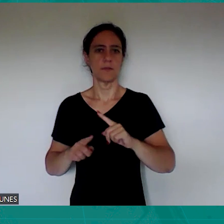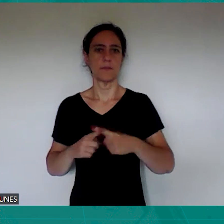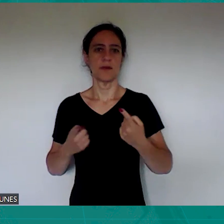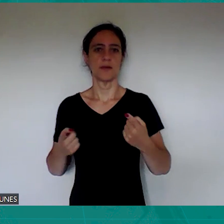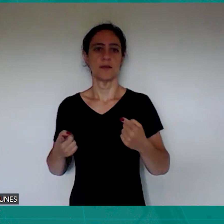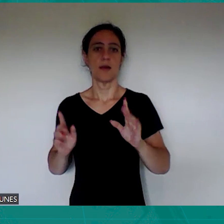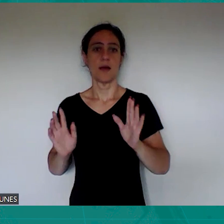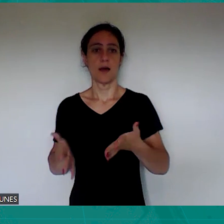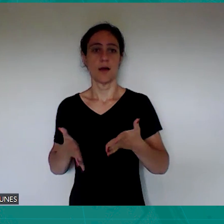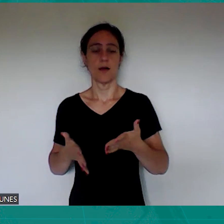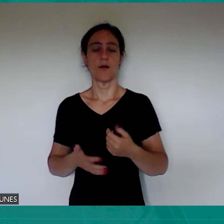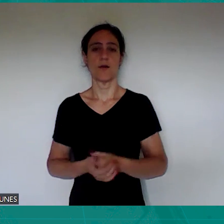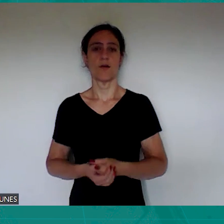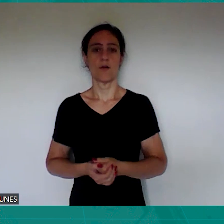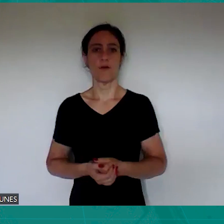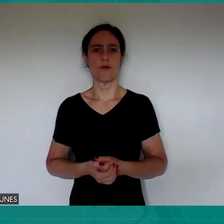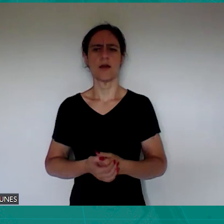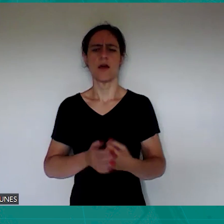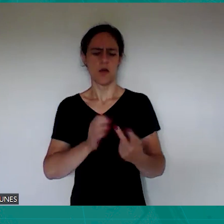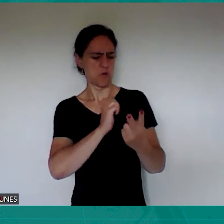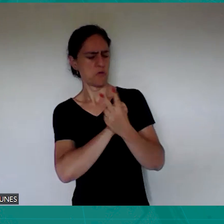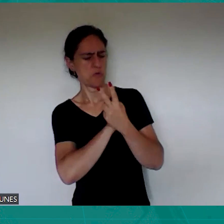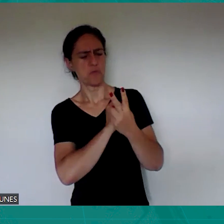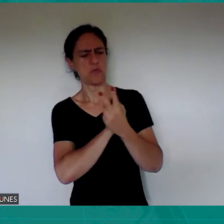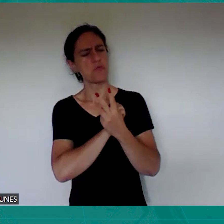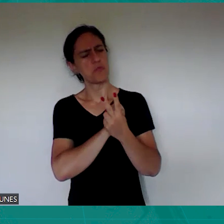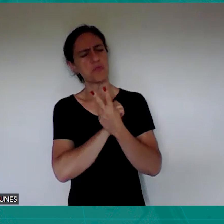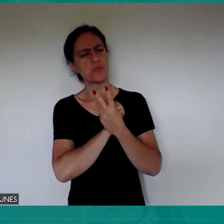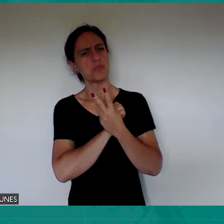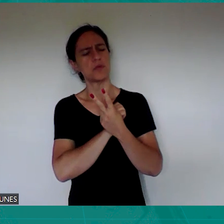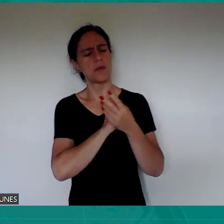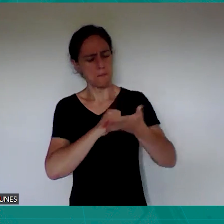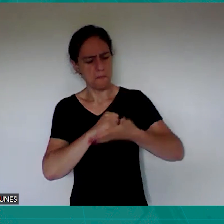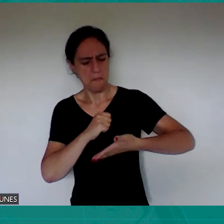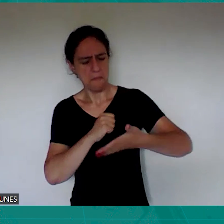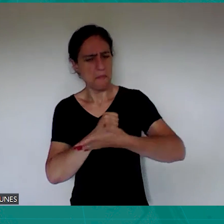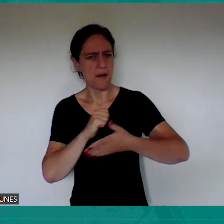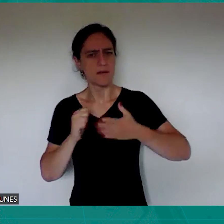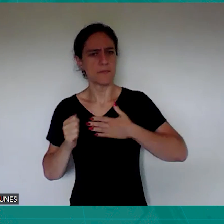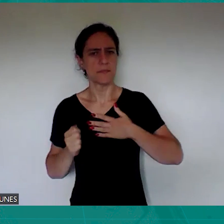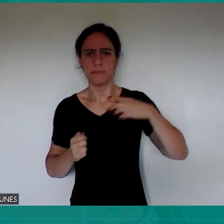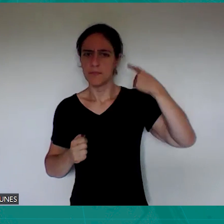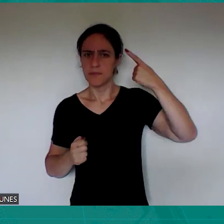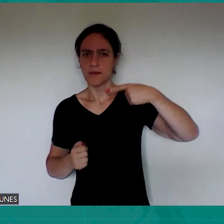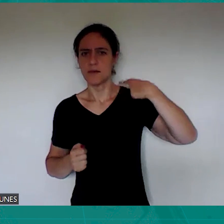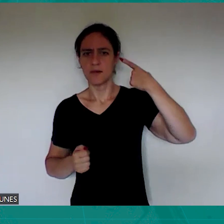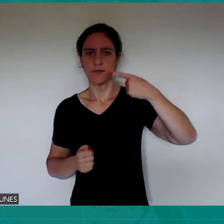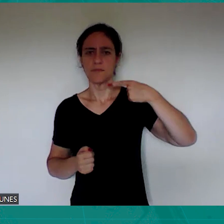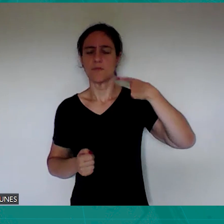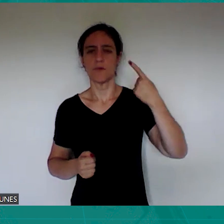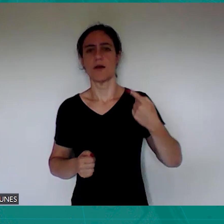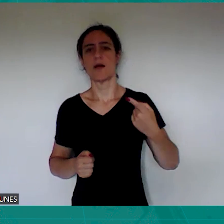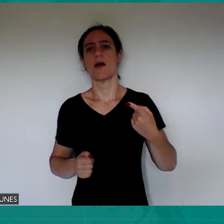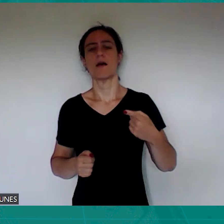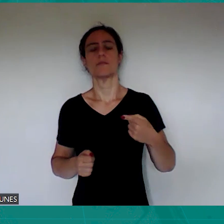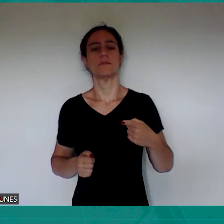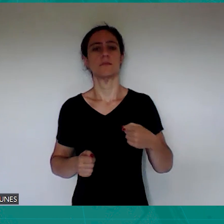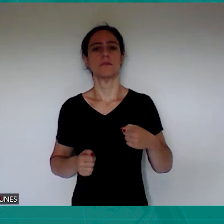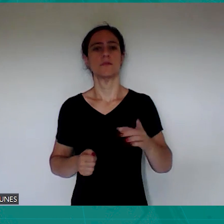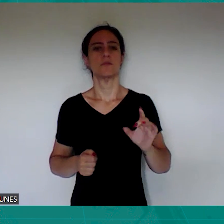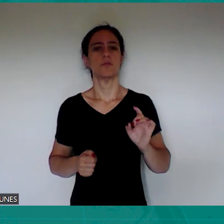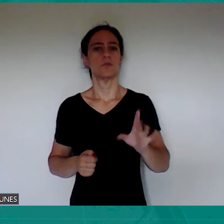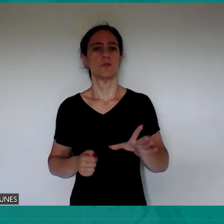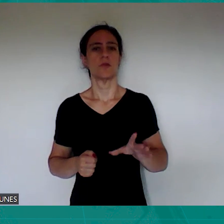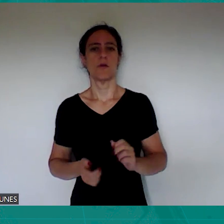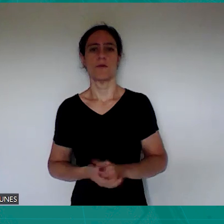eu tenho alguém que me defende, como um paracleto, como advogado, e que está infundindo a verdade de Deus